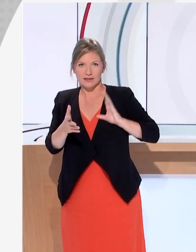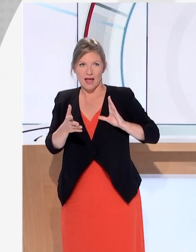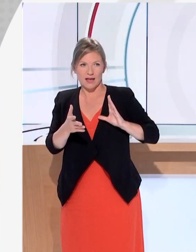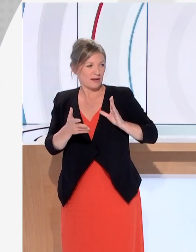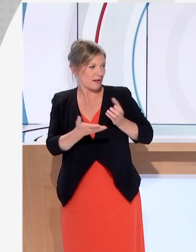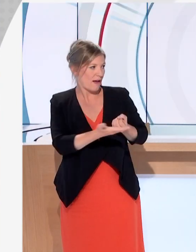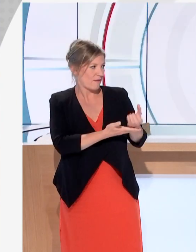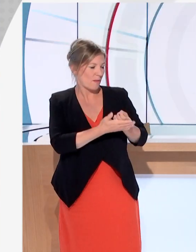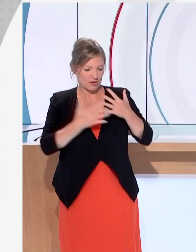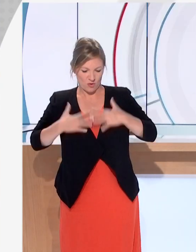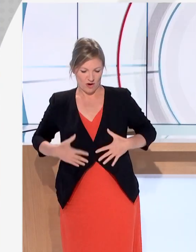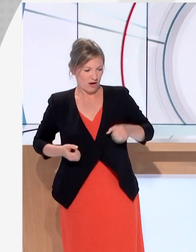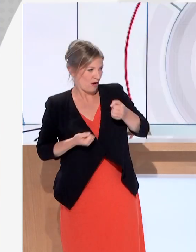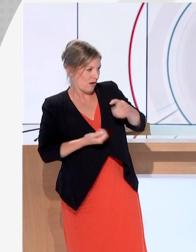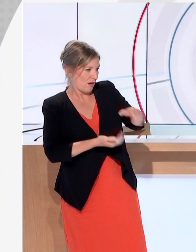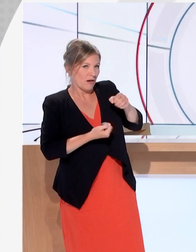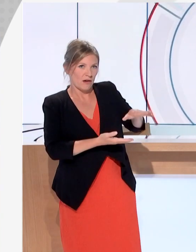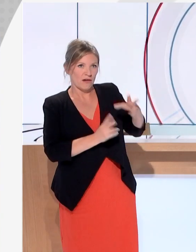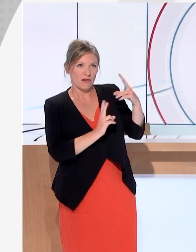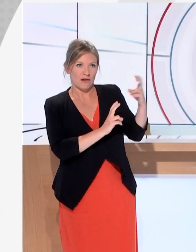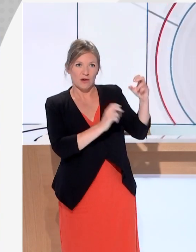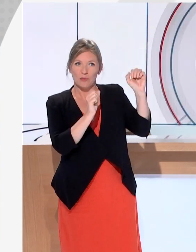pour pouvoir donner un maximum d'informations.